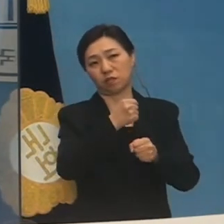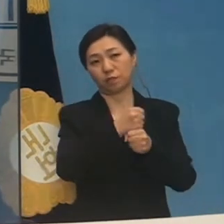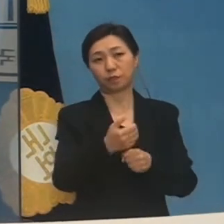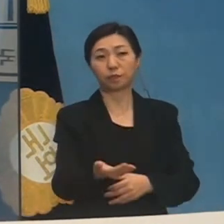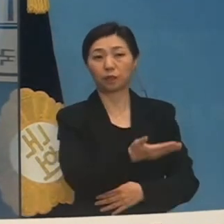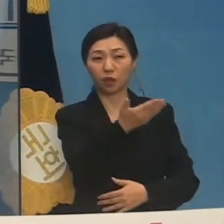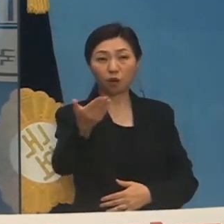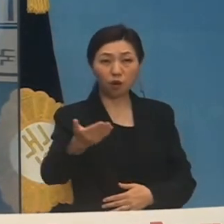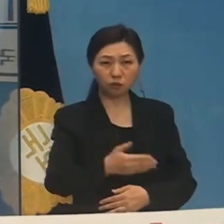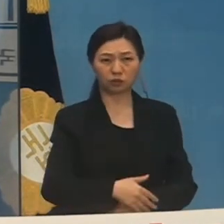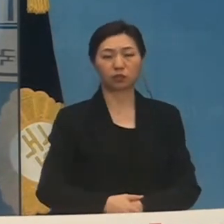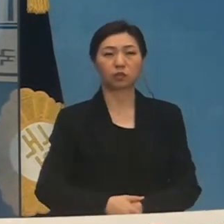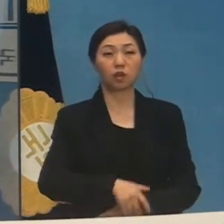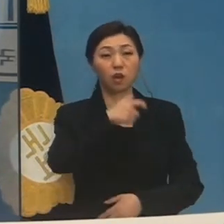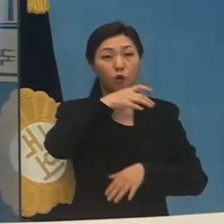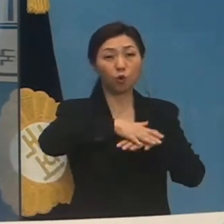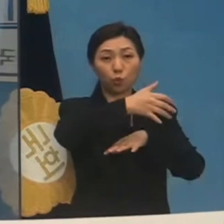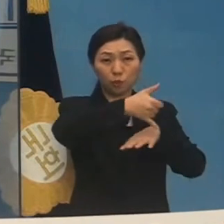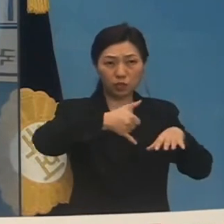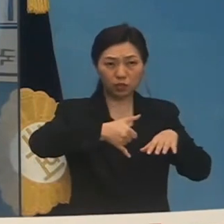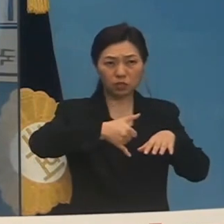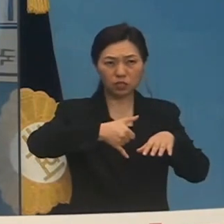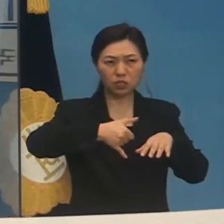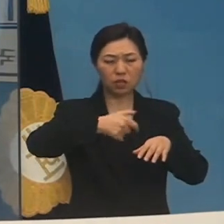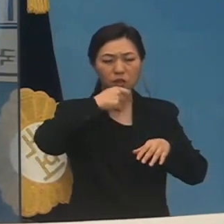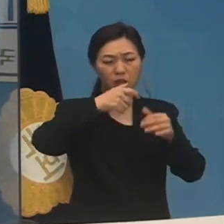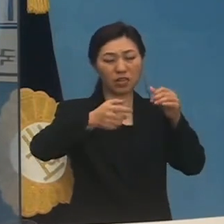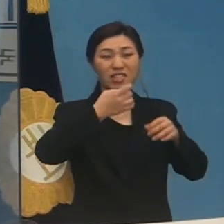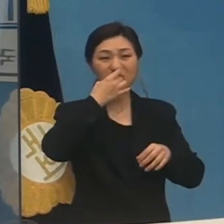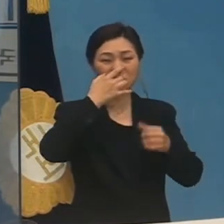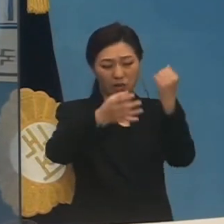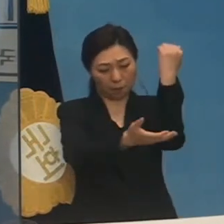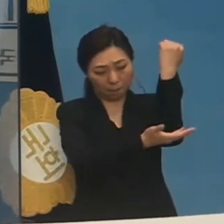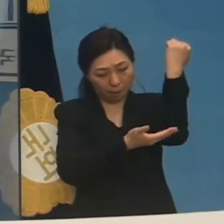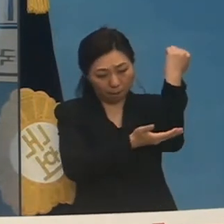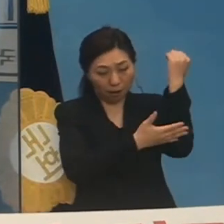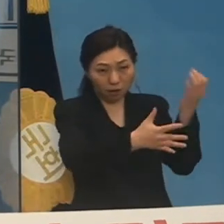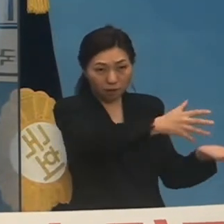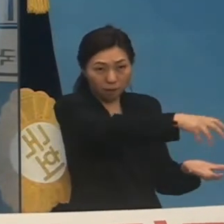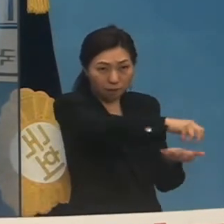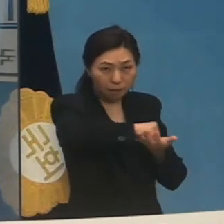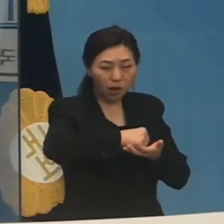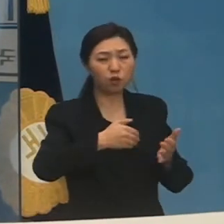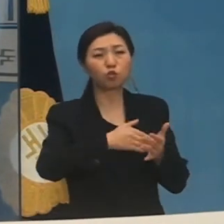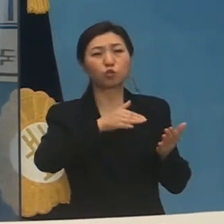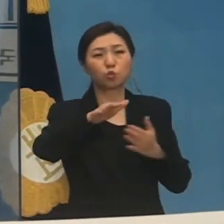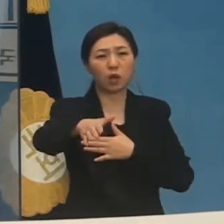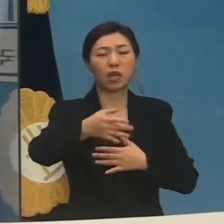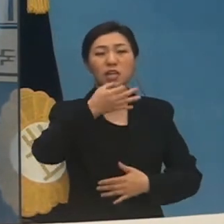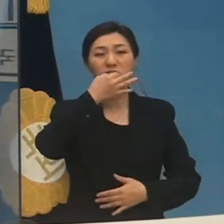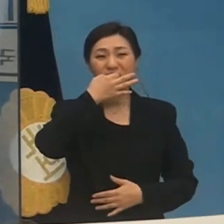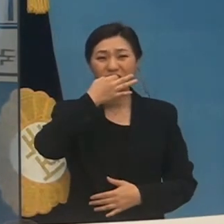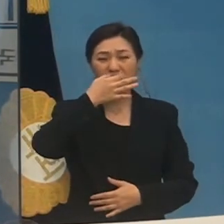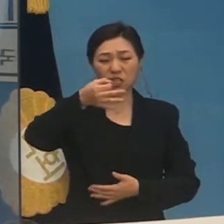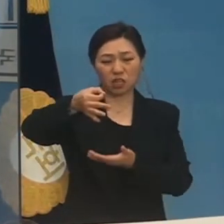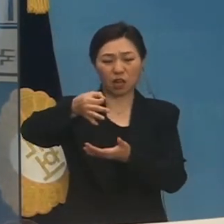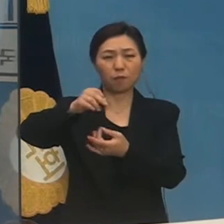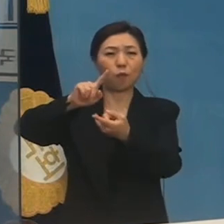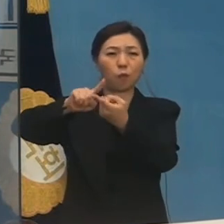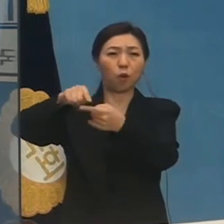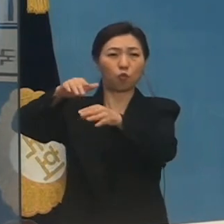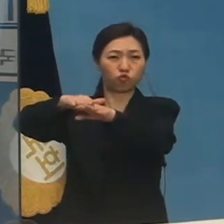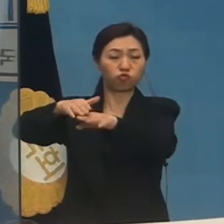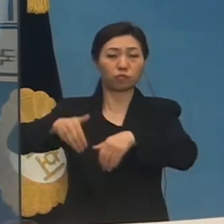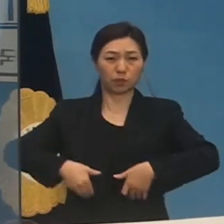우리 농민들은 수학기 이후 계속해서 쌀 시장 격리를 주장해왔습니다. 온갖